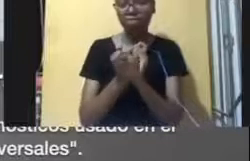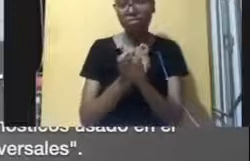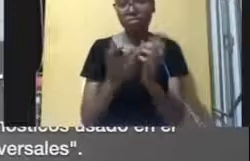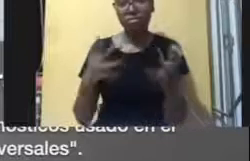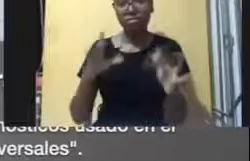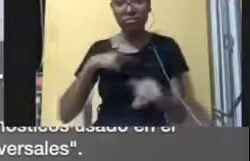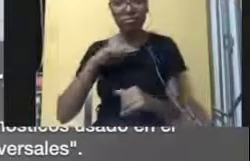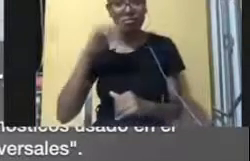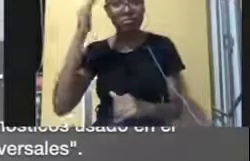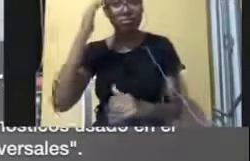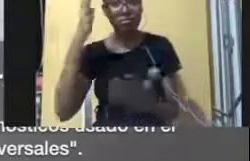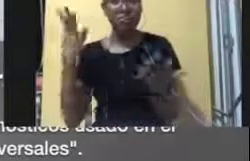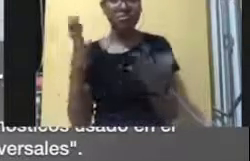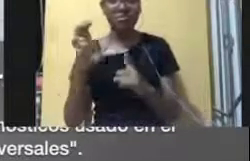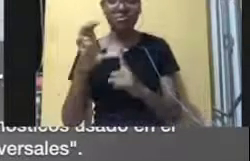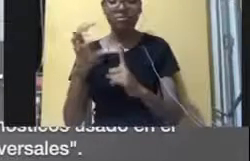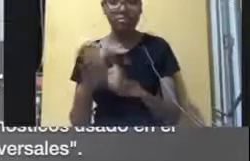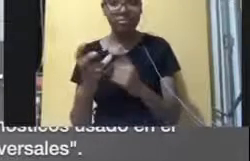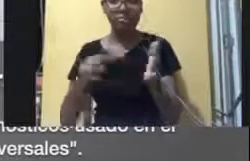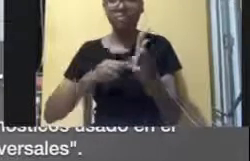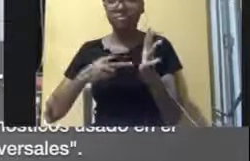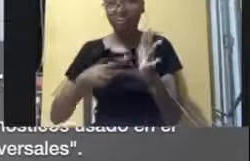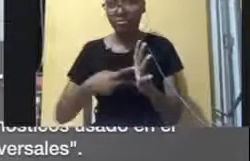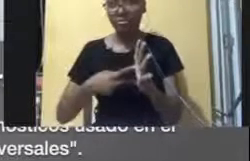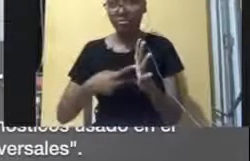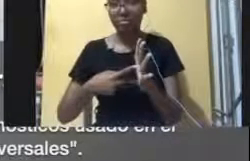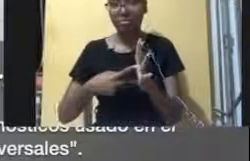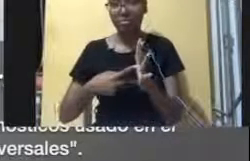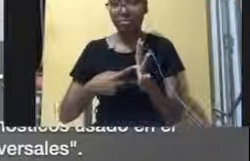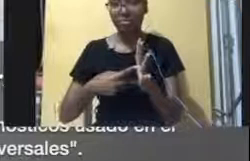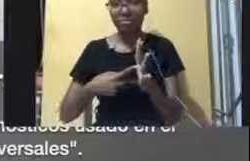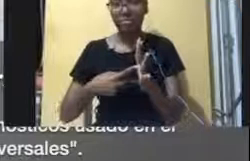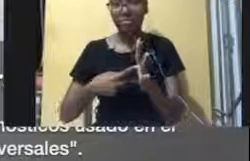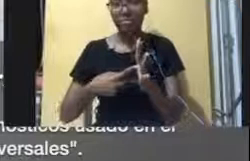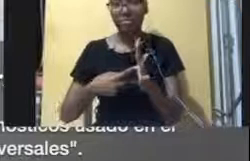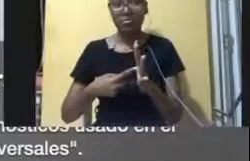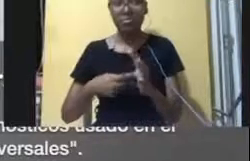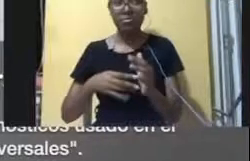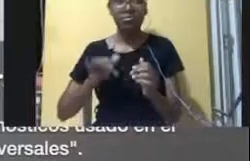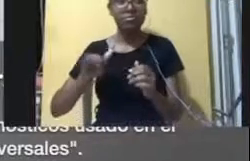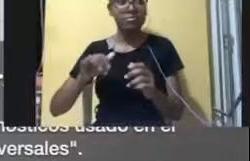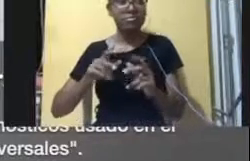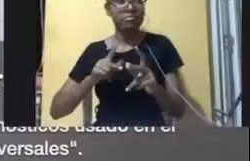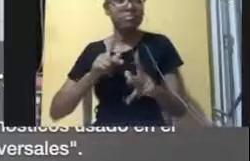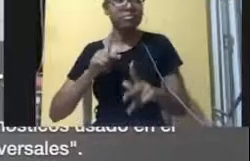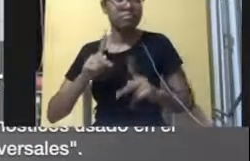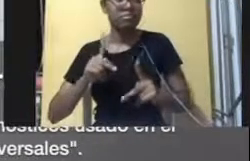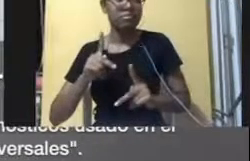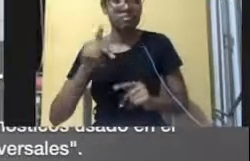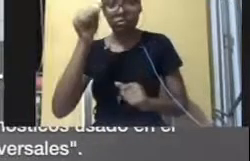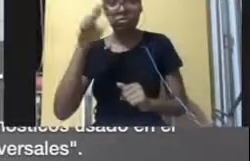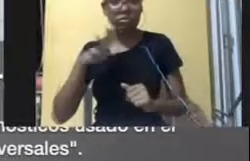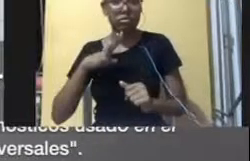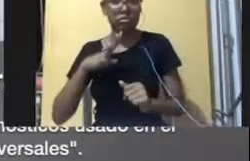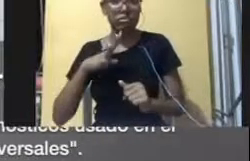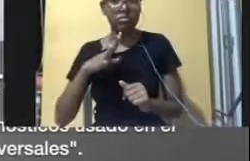la cultura. Esa persona, Schwerer, dice, bueno, realmente fue Marcelo Salamanca, que yo